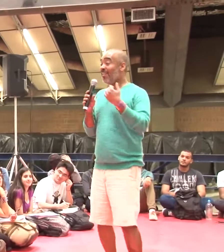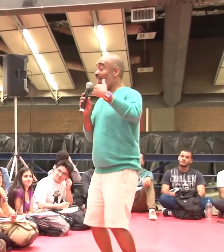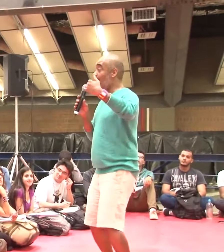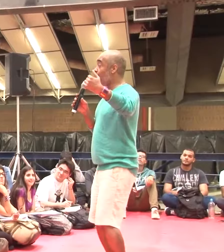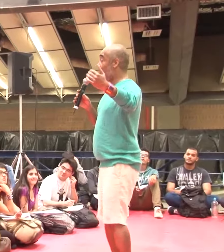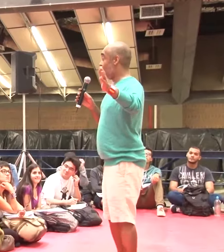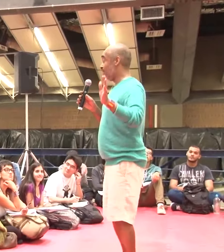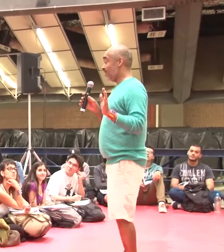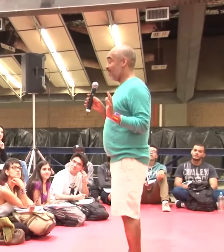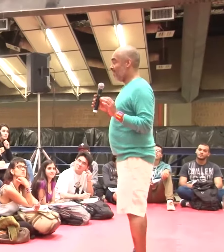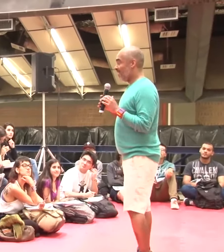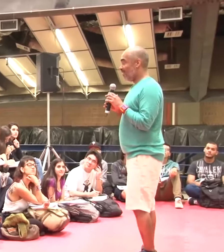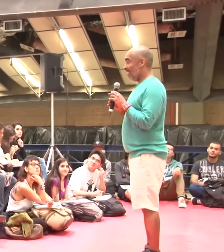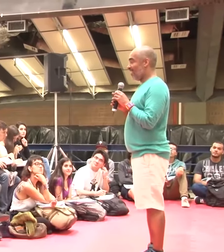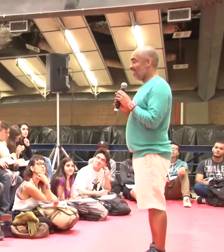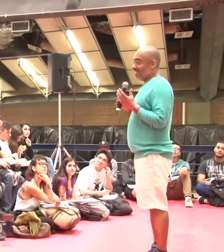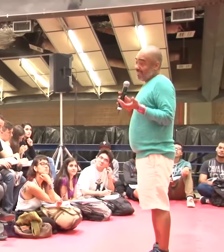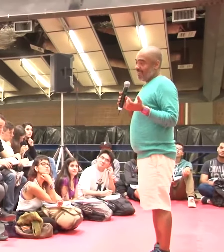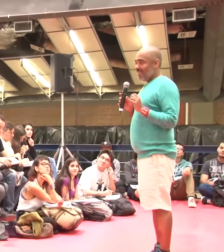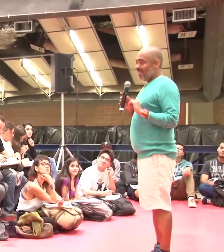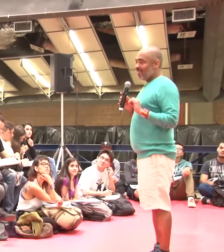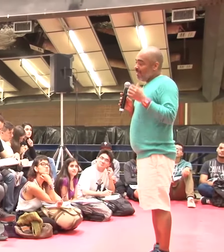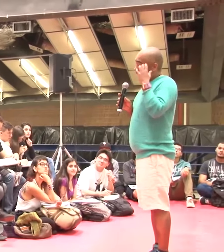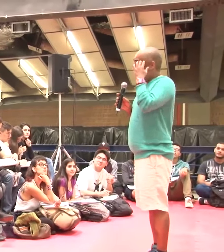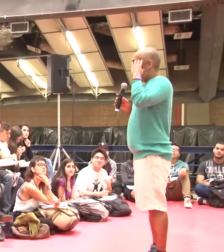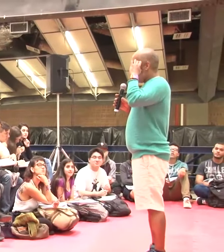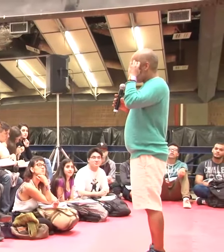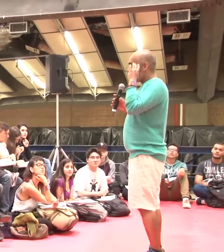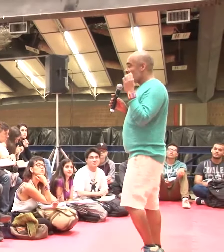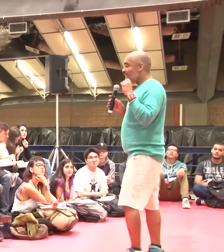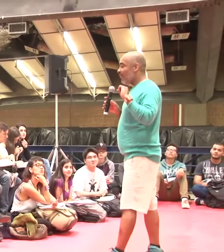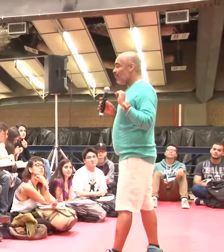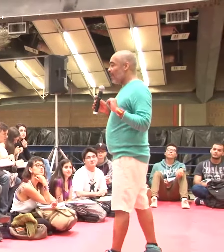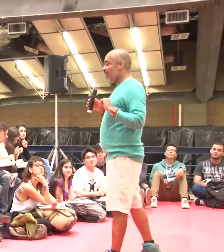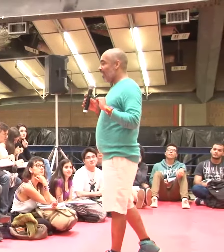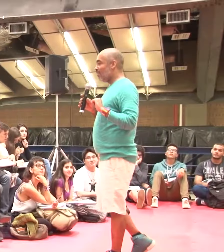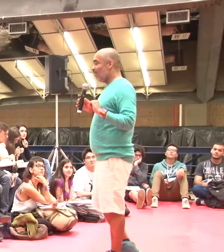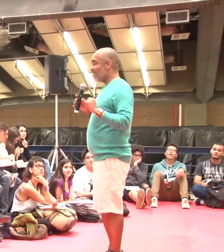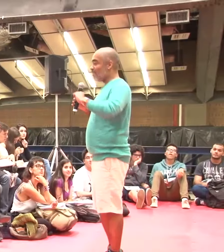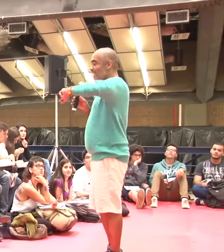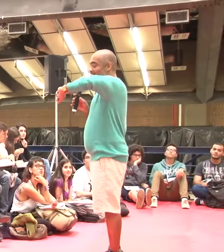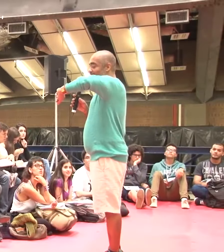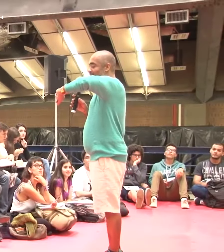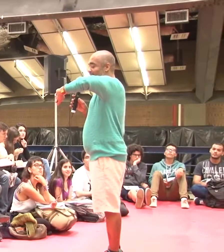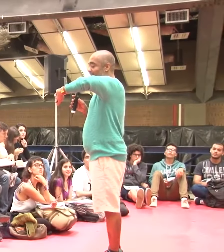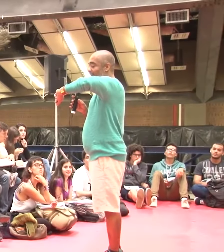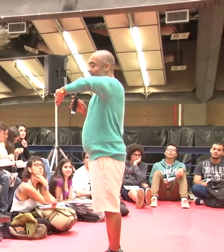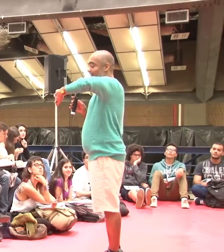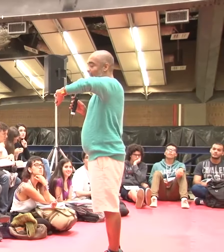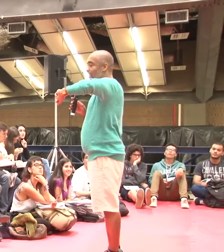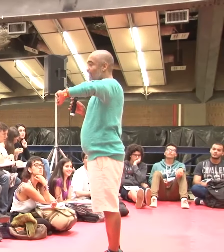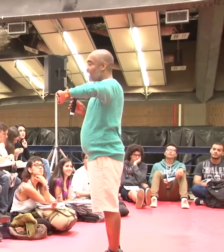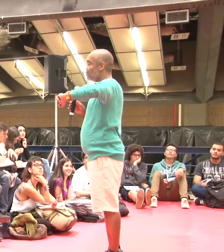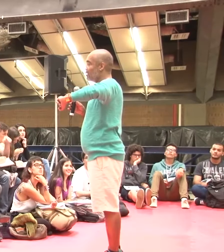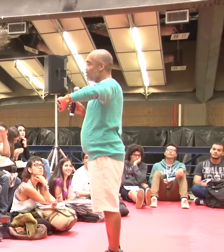né? Tempo, né? Eu ficava pensando, será que foi o tempo da leitura? Eu já marquei várias vezes, eu leio